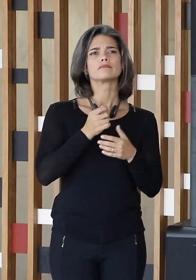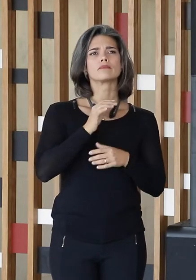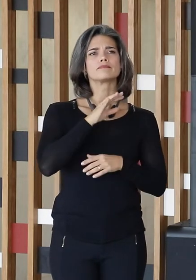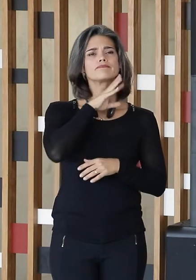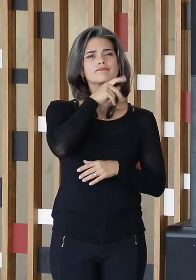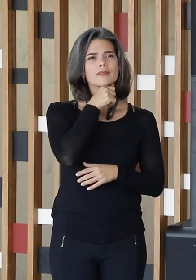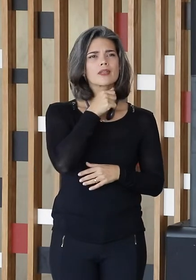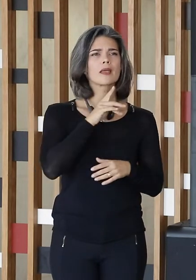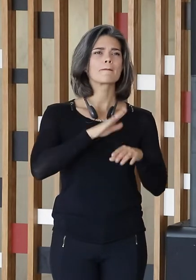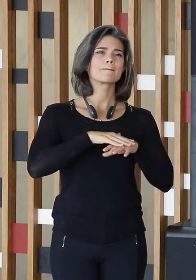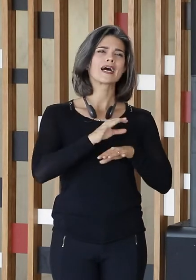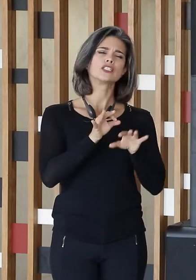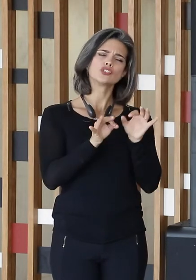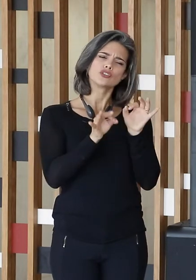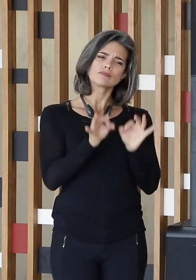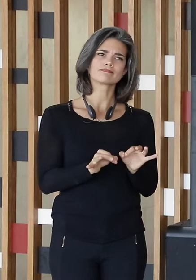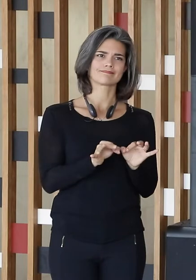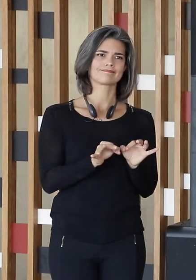Esse acordo permitirá